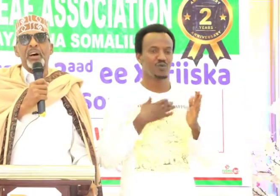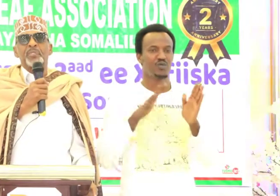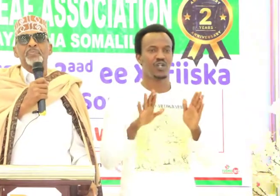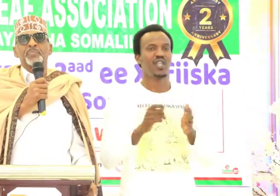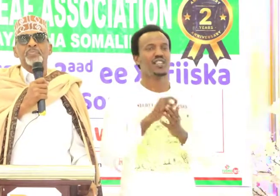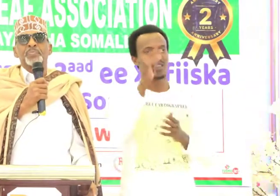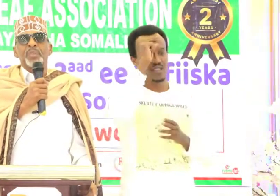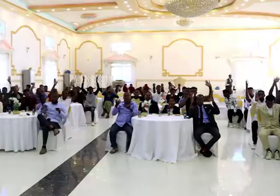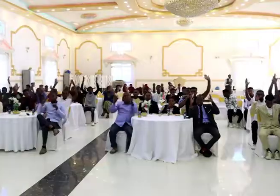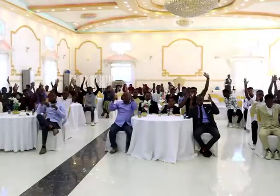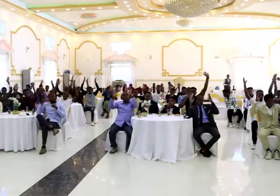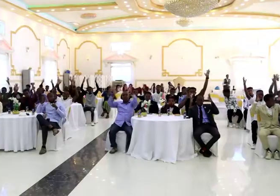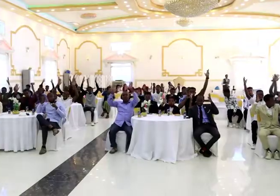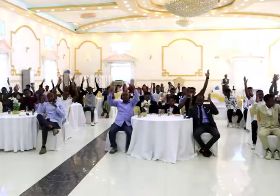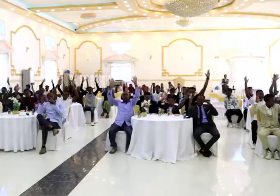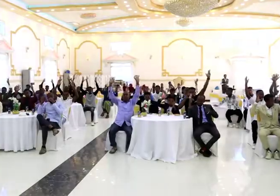حكومة